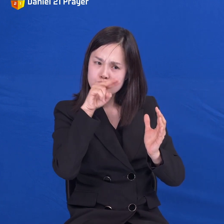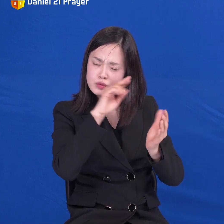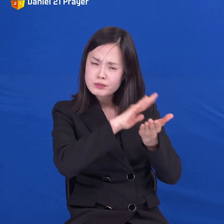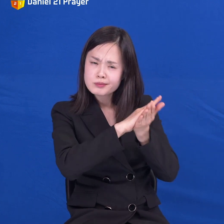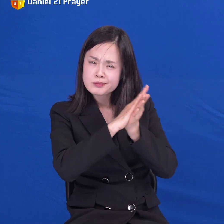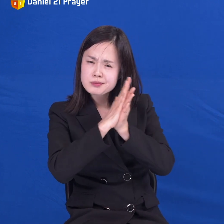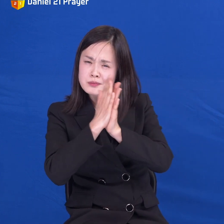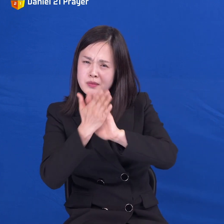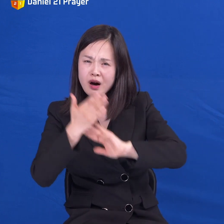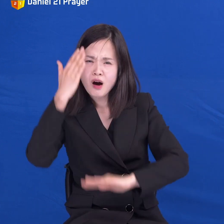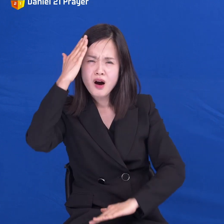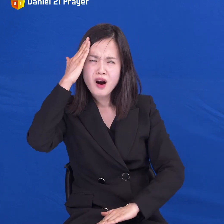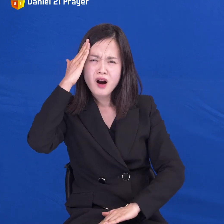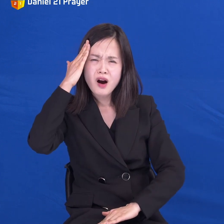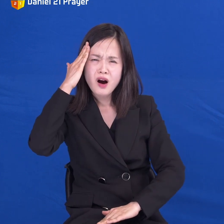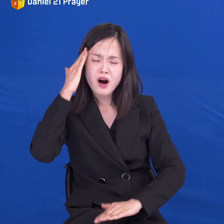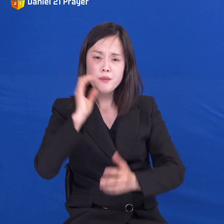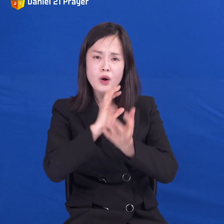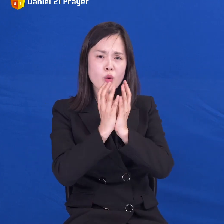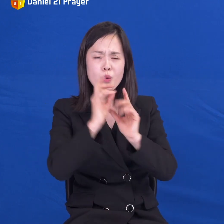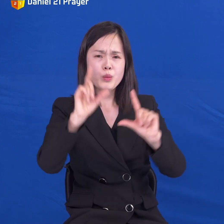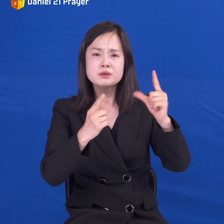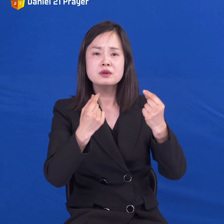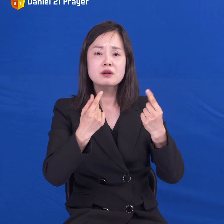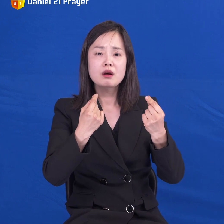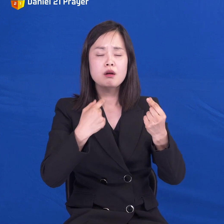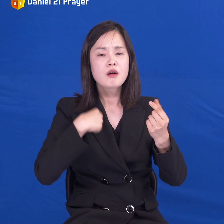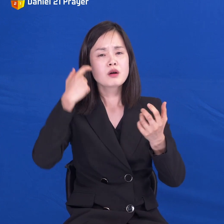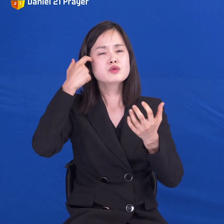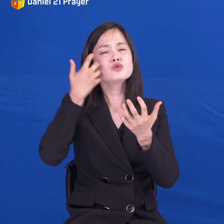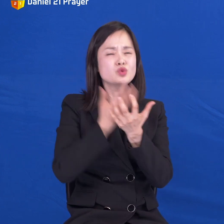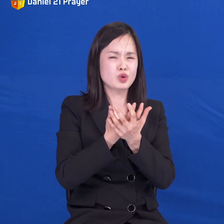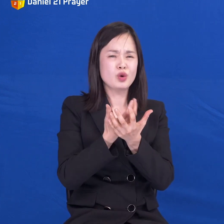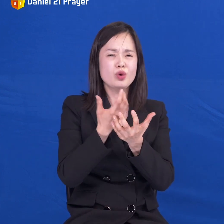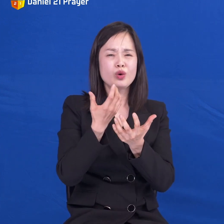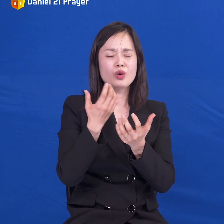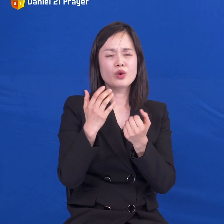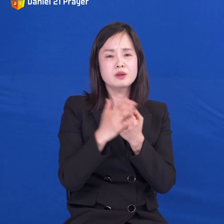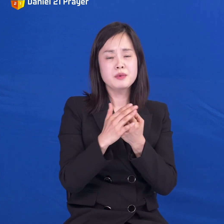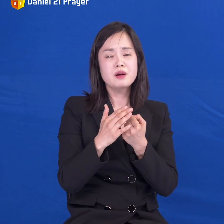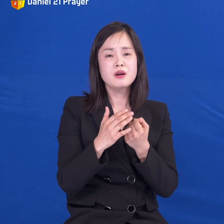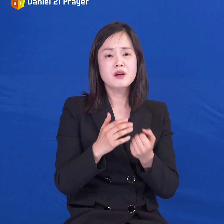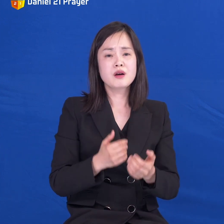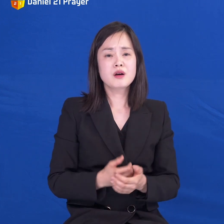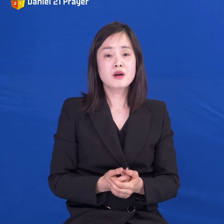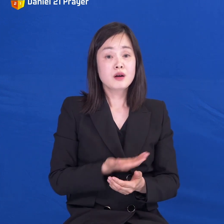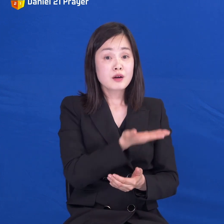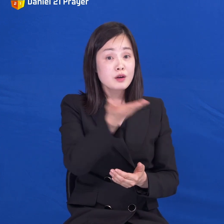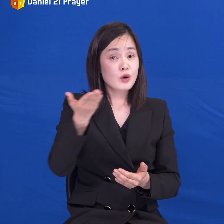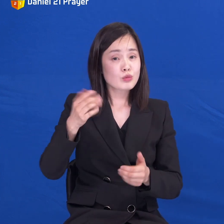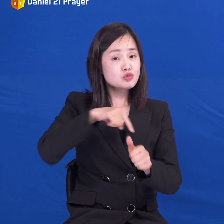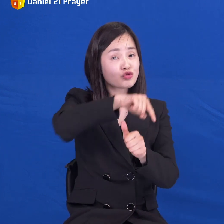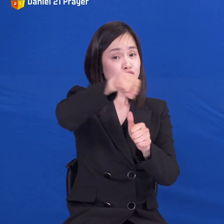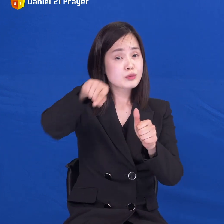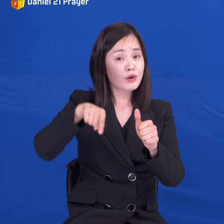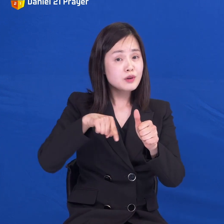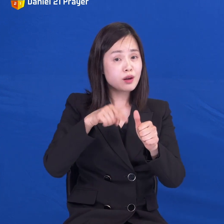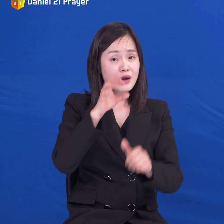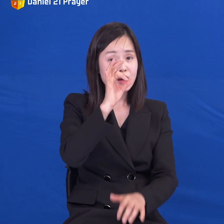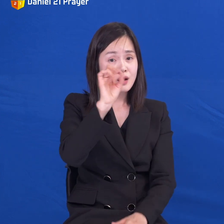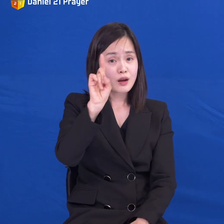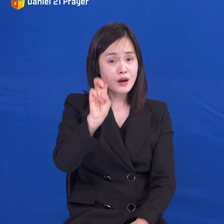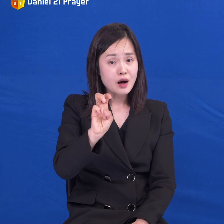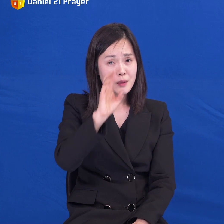받더라고요. 오늘 여러분 가족이나 지인 가운데 암 환자가 있습니까? 코로나로